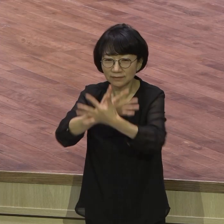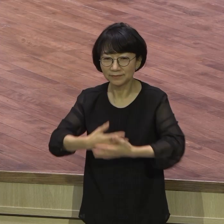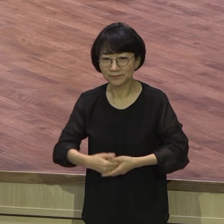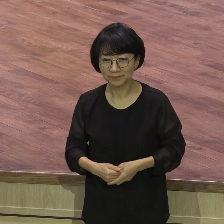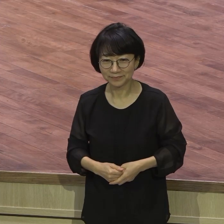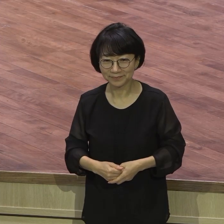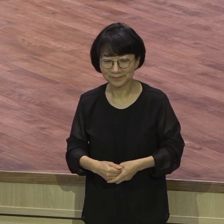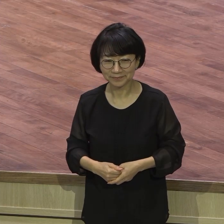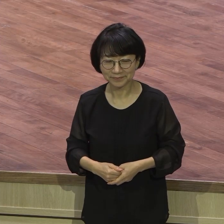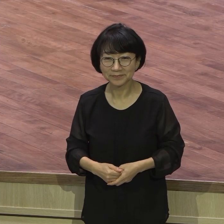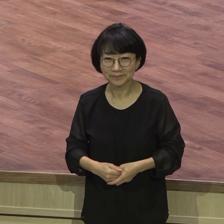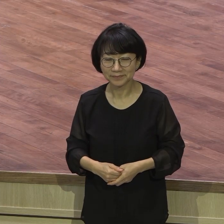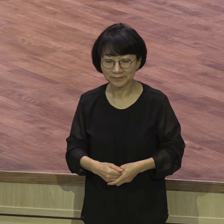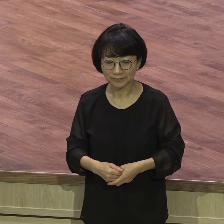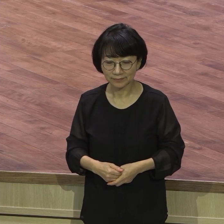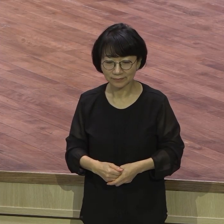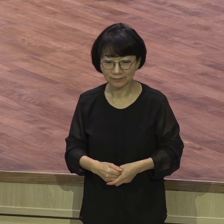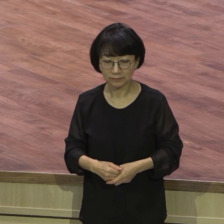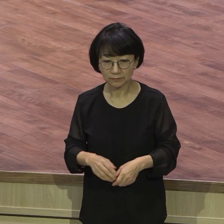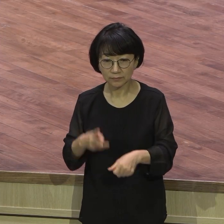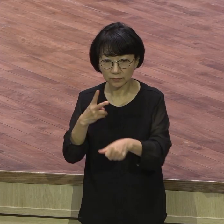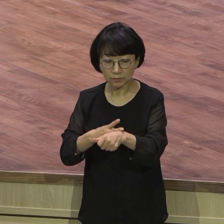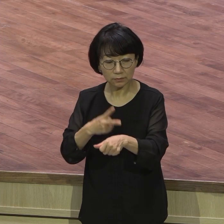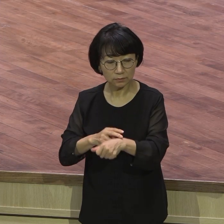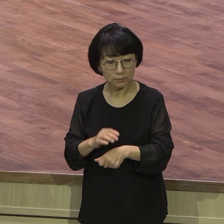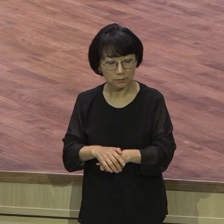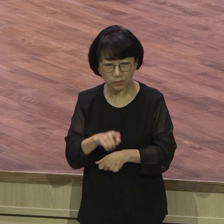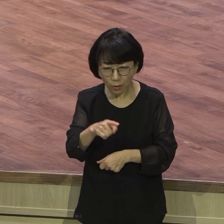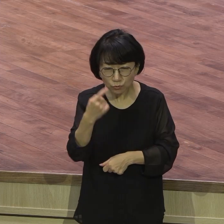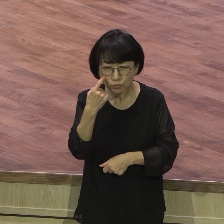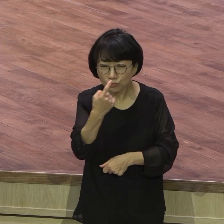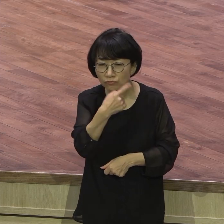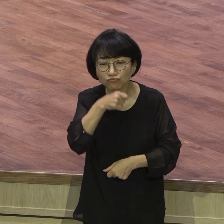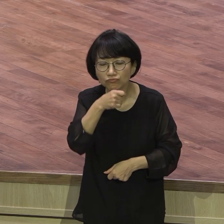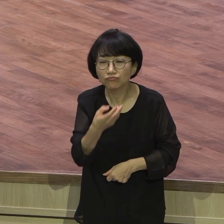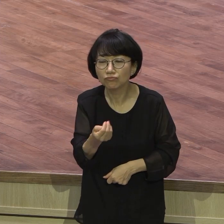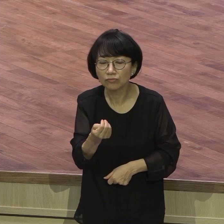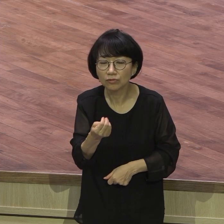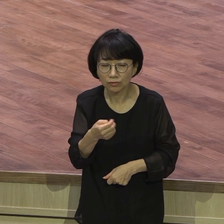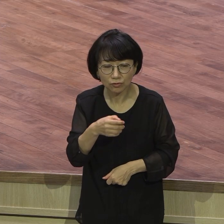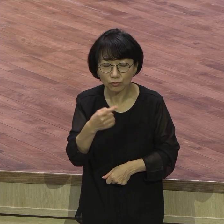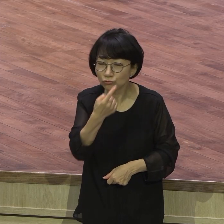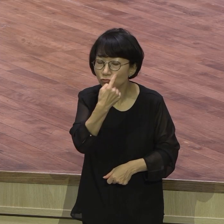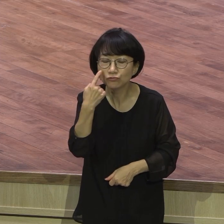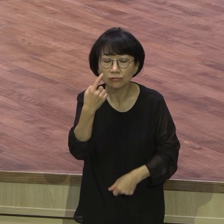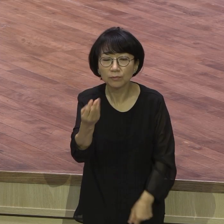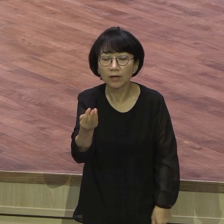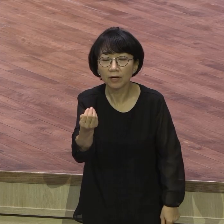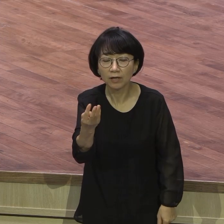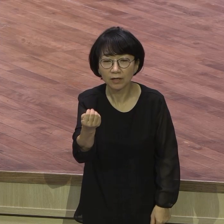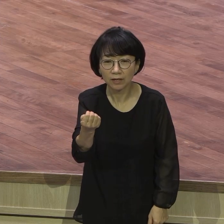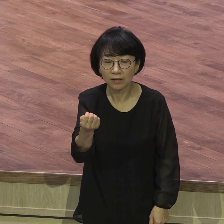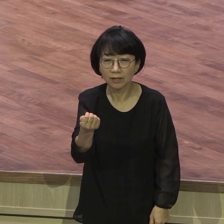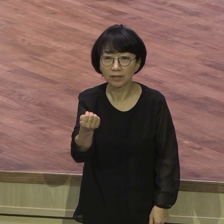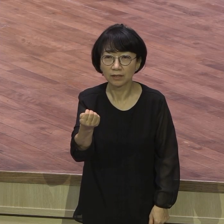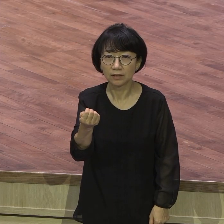그렇게 말을 했단 말이에요 그래서 선생님 너 눈이 몇인데 그렇게 물었어요